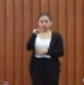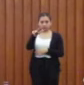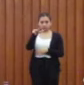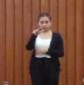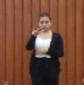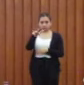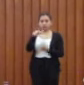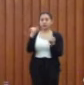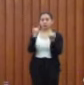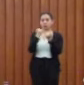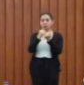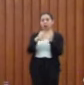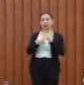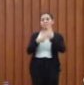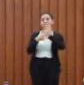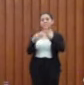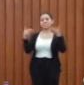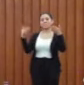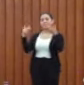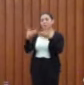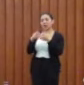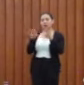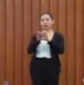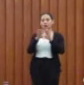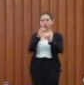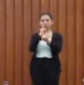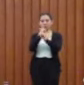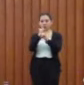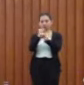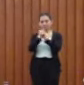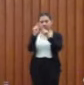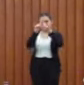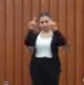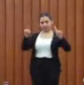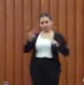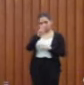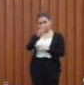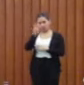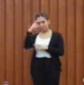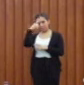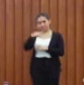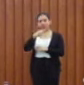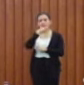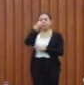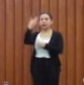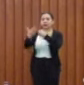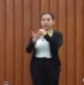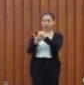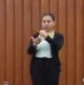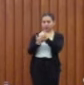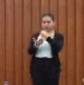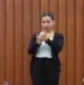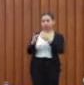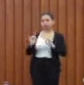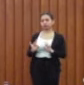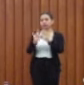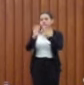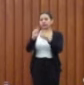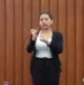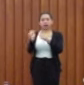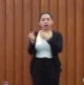se presenta la plataforma de internet de registro e información de casos. Entonces, el día de hoy para la comisión es